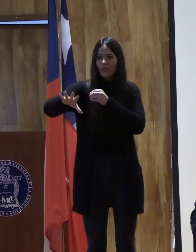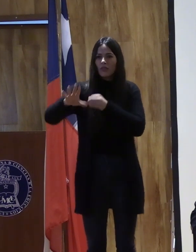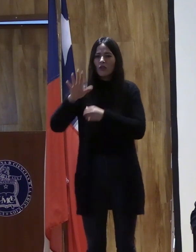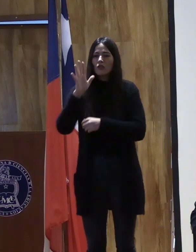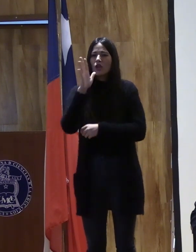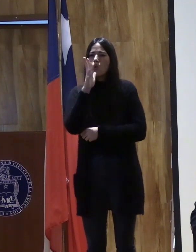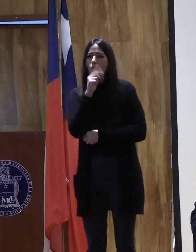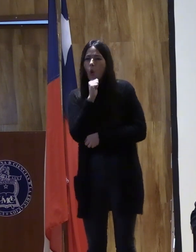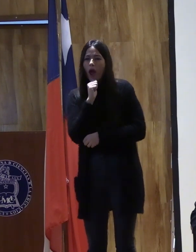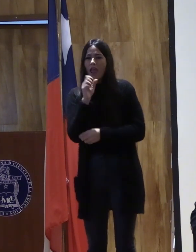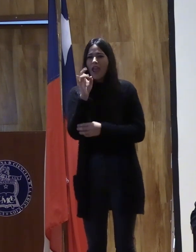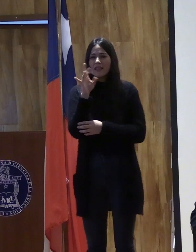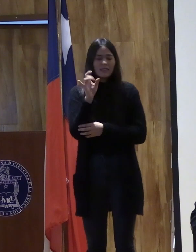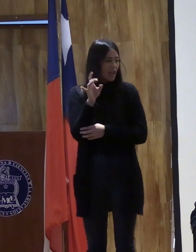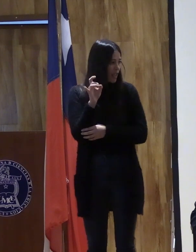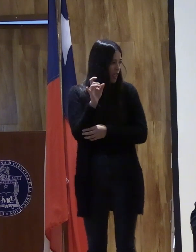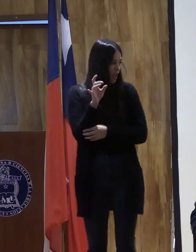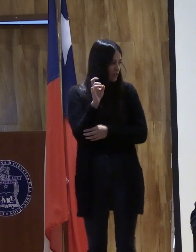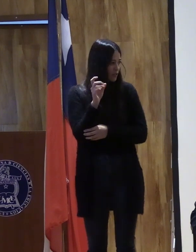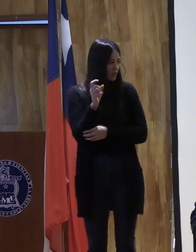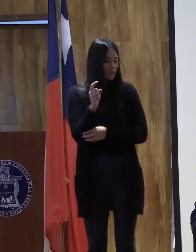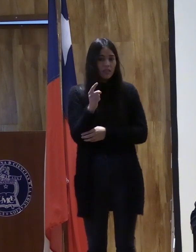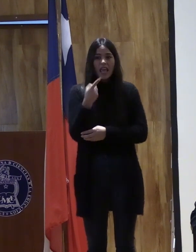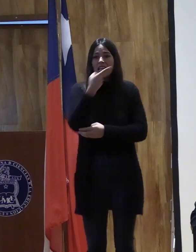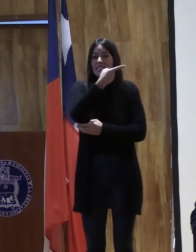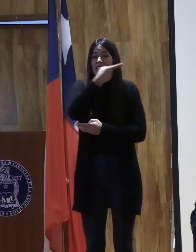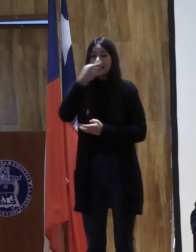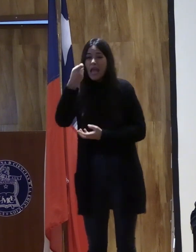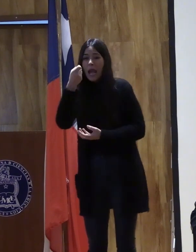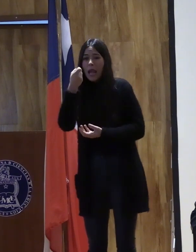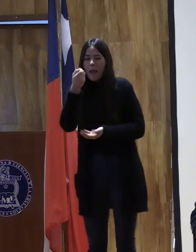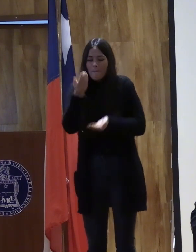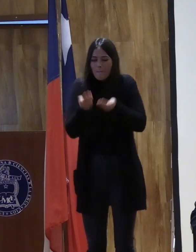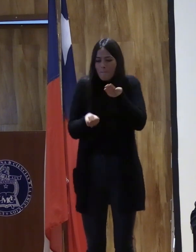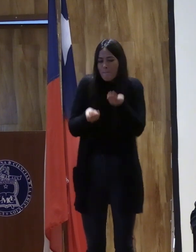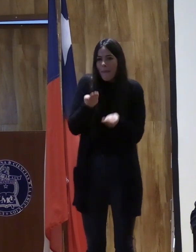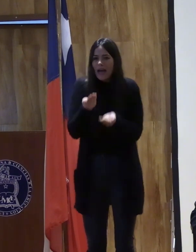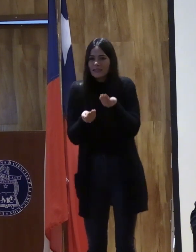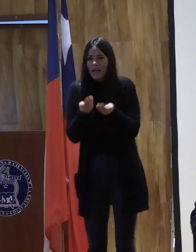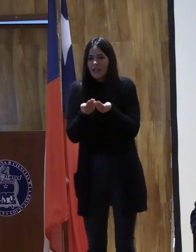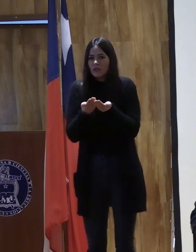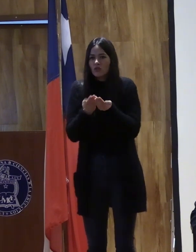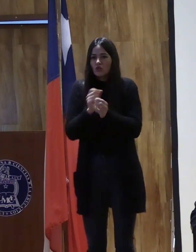estrellas y además una estrella de 100 masas solares vive